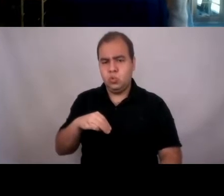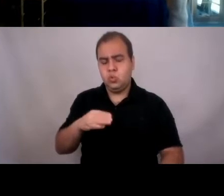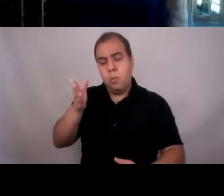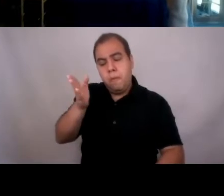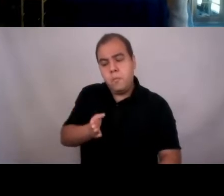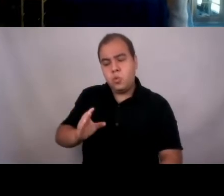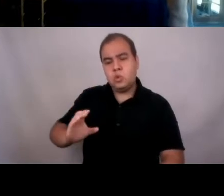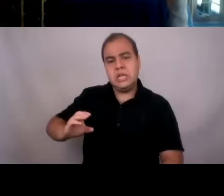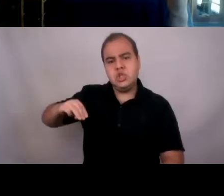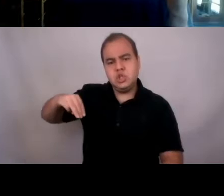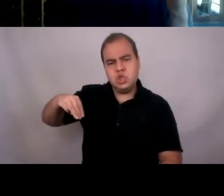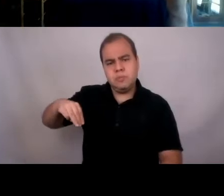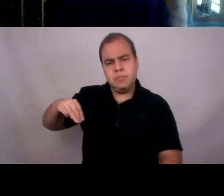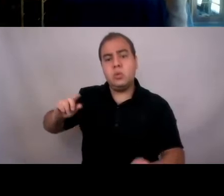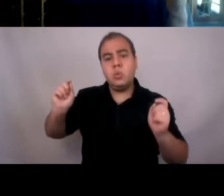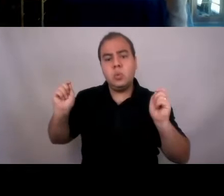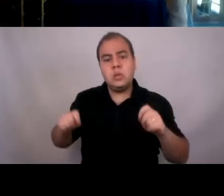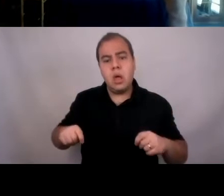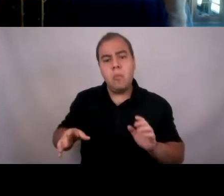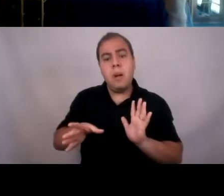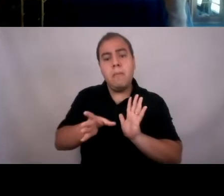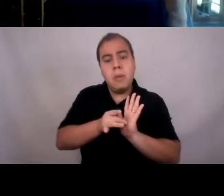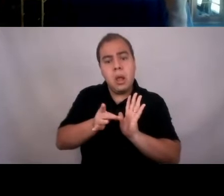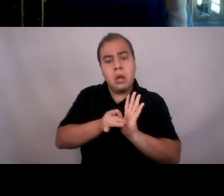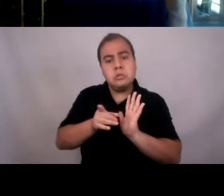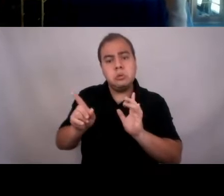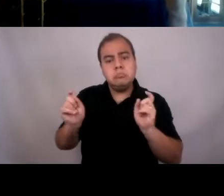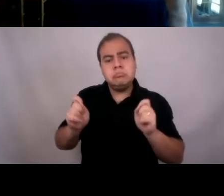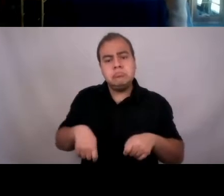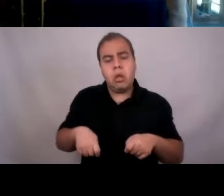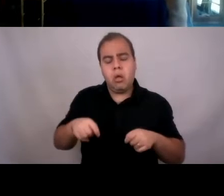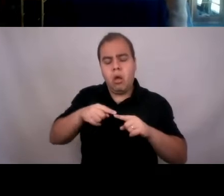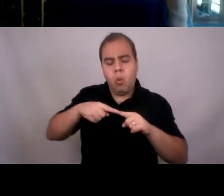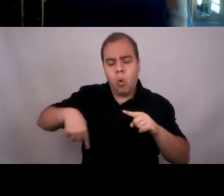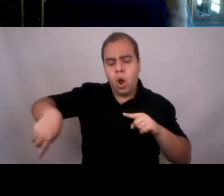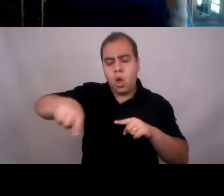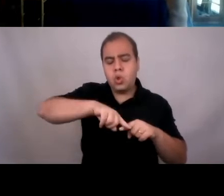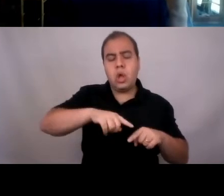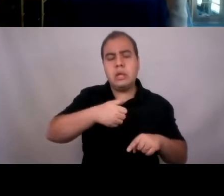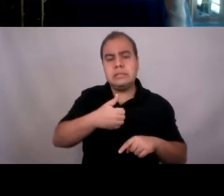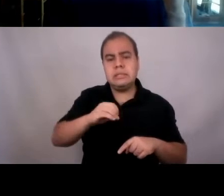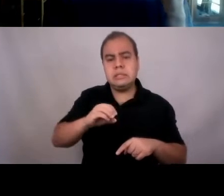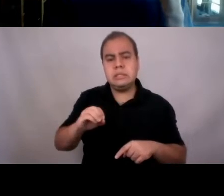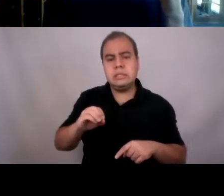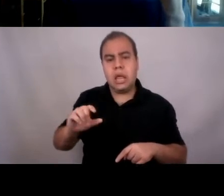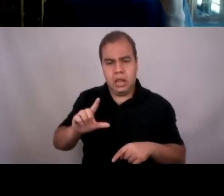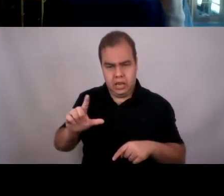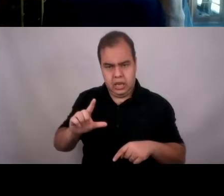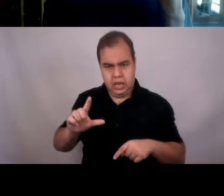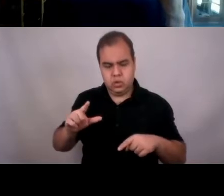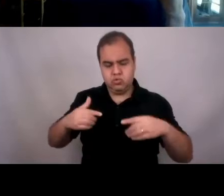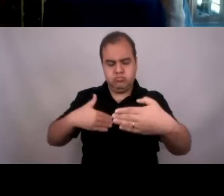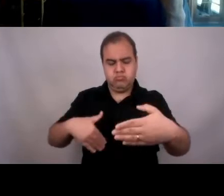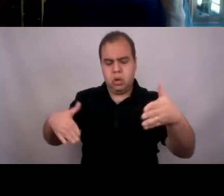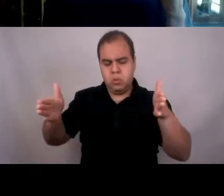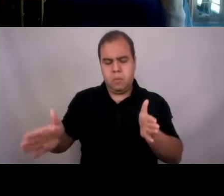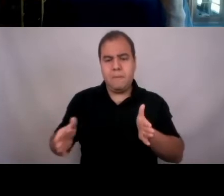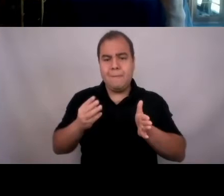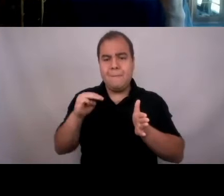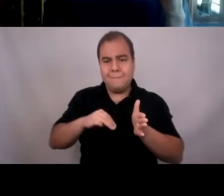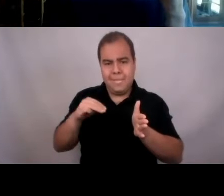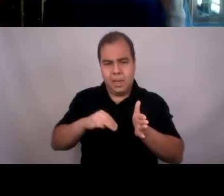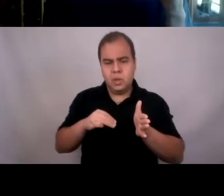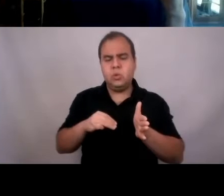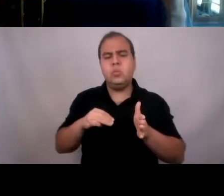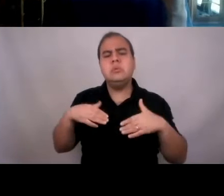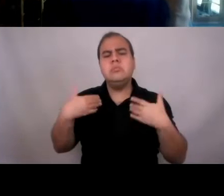dá uma taxa de aplicação ao redor de 100 litros por metro quadrado por dia. Qual que é a diferença desse